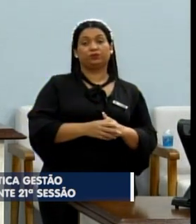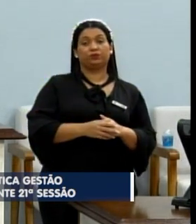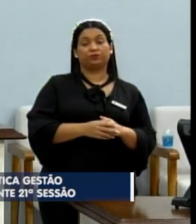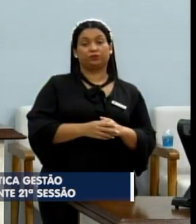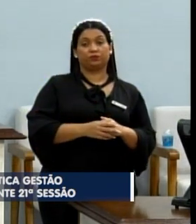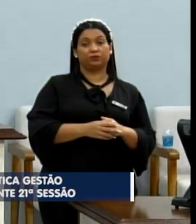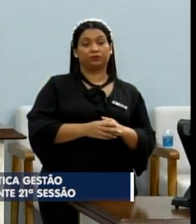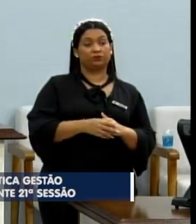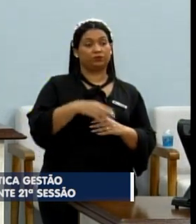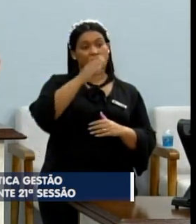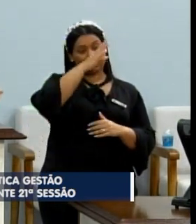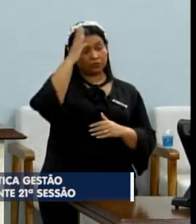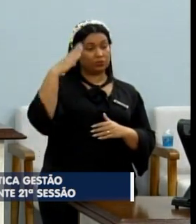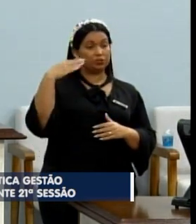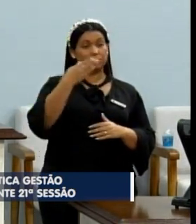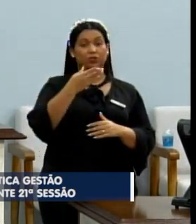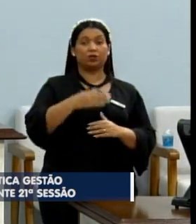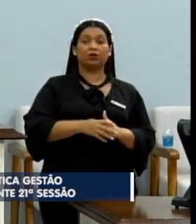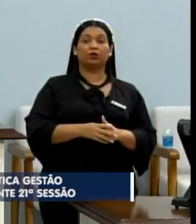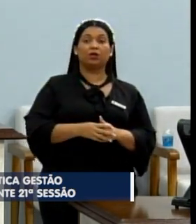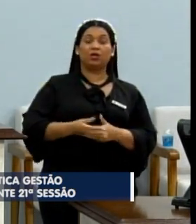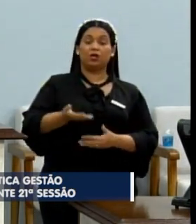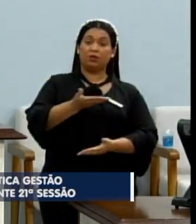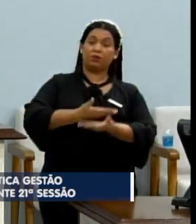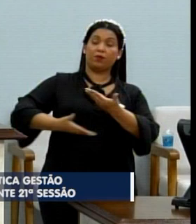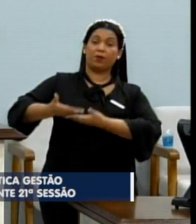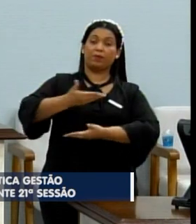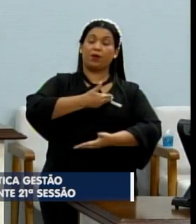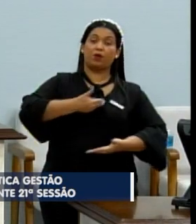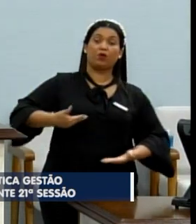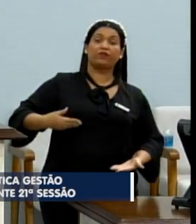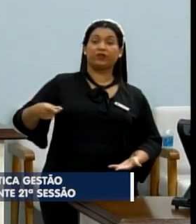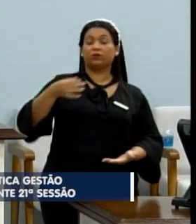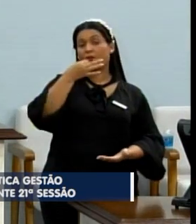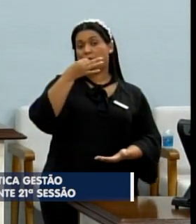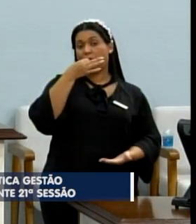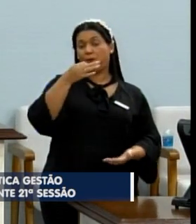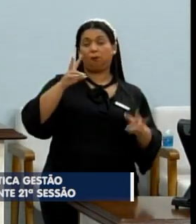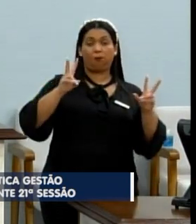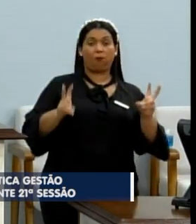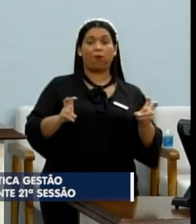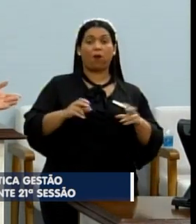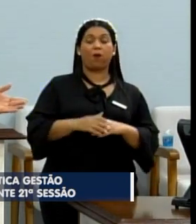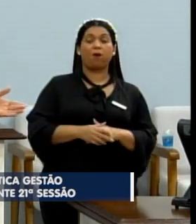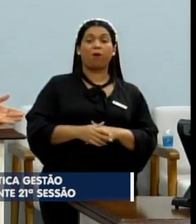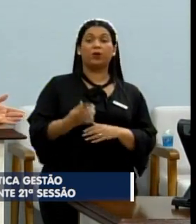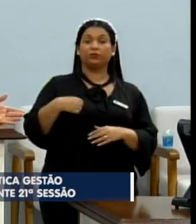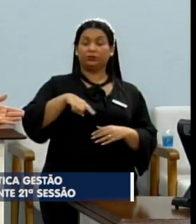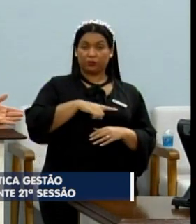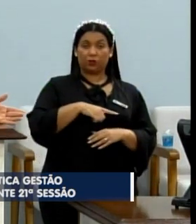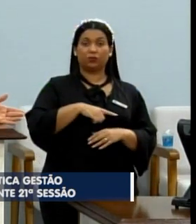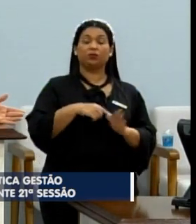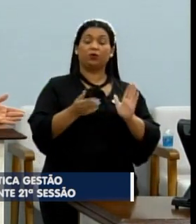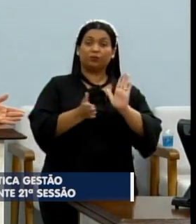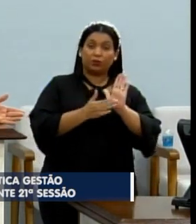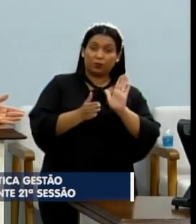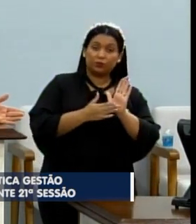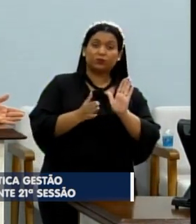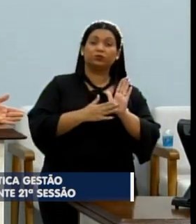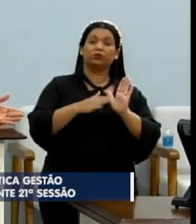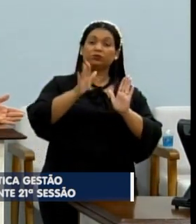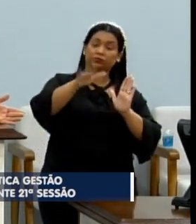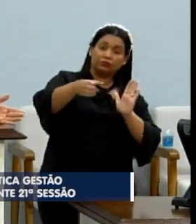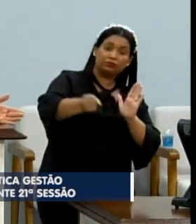ocupa o espaço de interlocução com o governo deve se posicionar em relação a isso nós propusemos a convocação